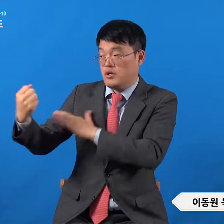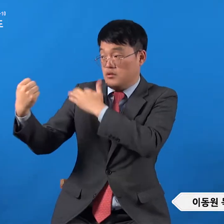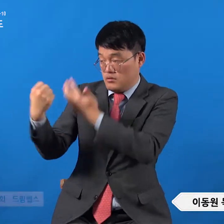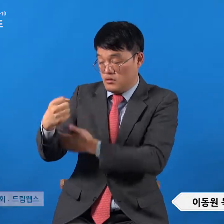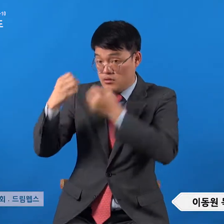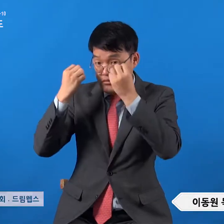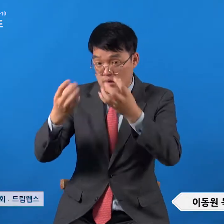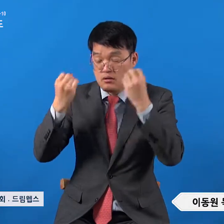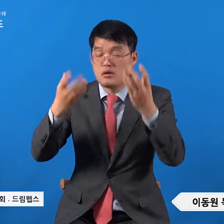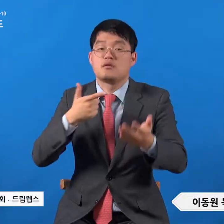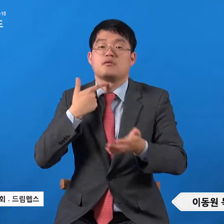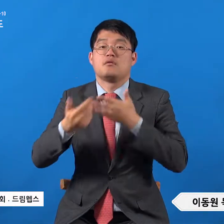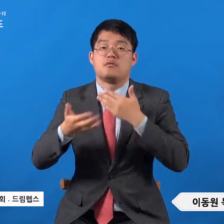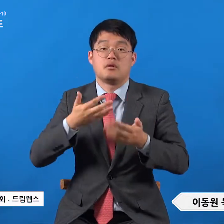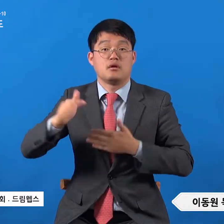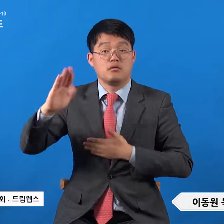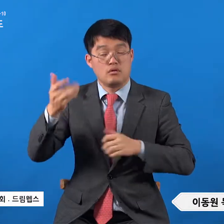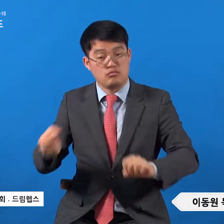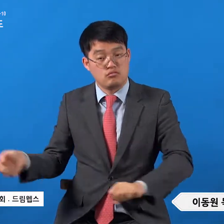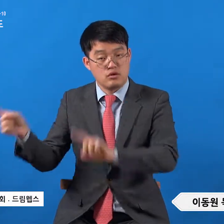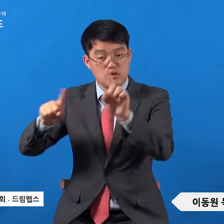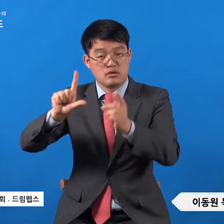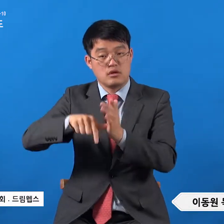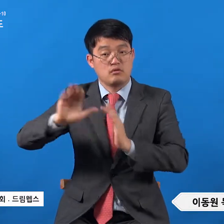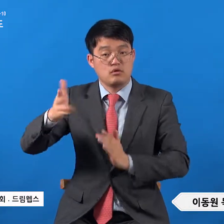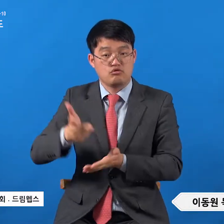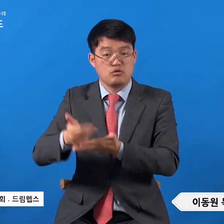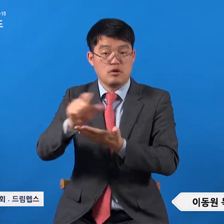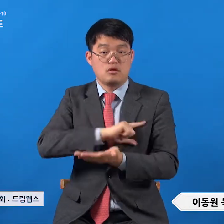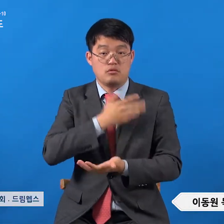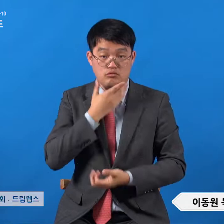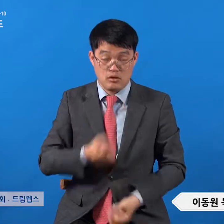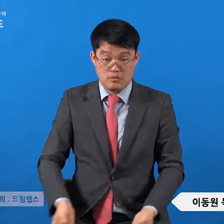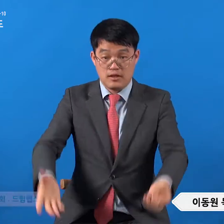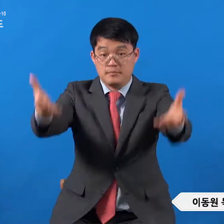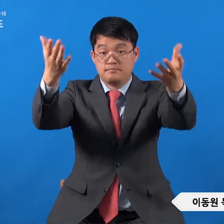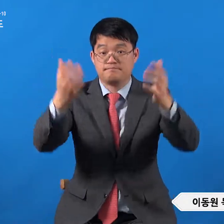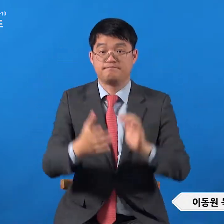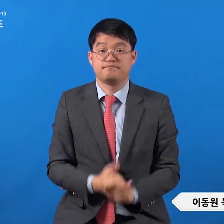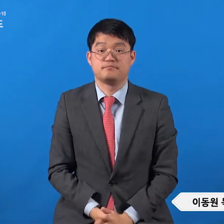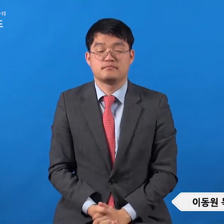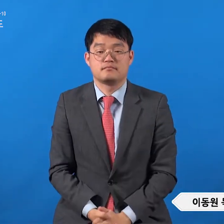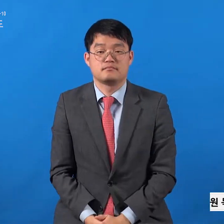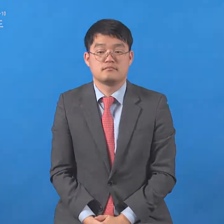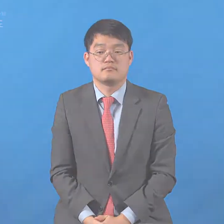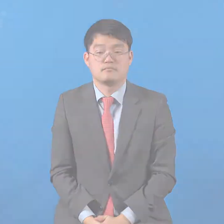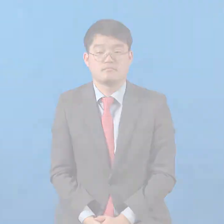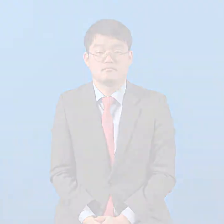그분의 능력을 새롭게 경험하는 부활의 시간이 되시기를 주의 이름으로 축원합니다.